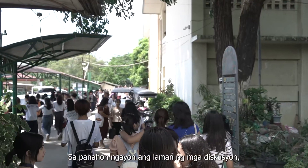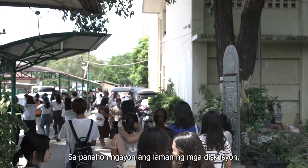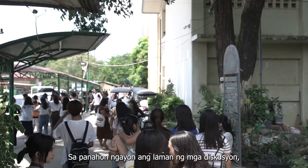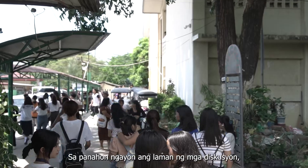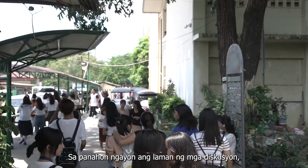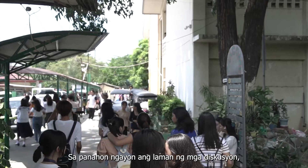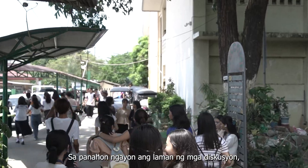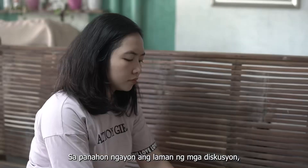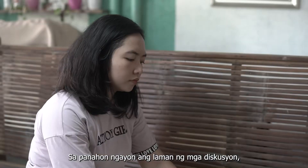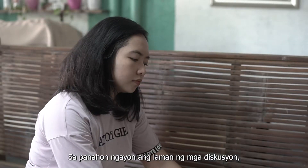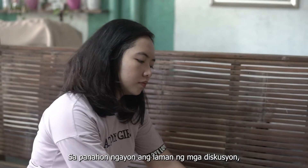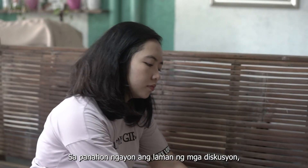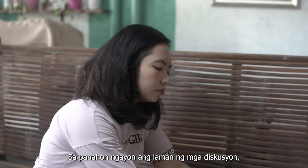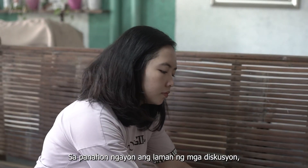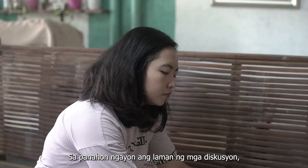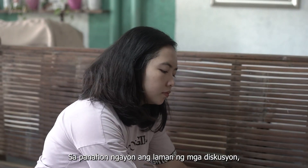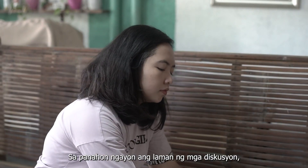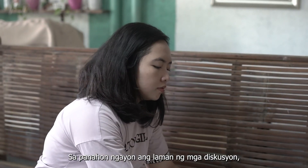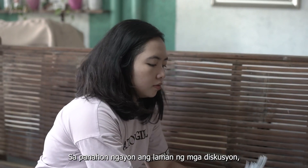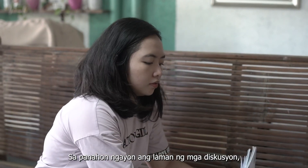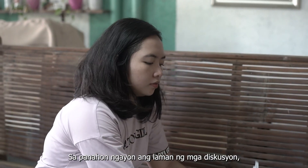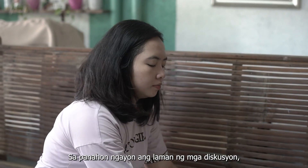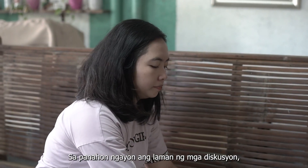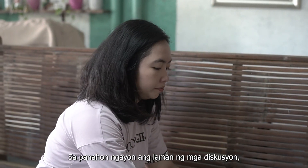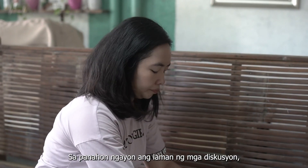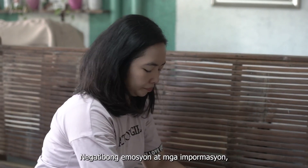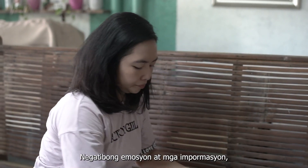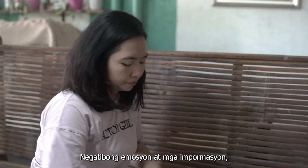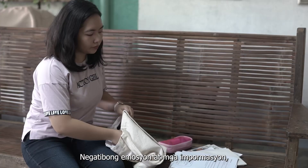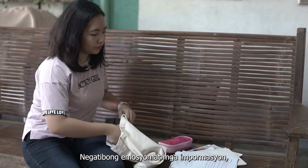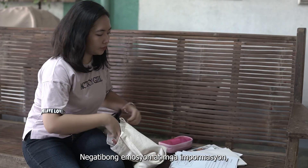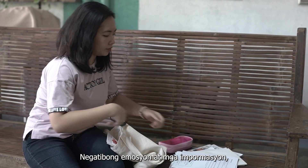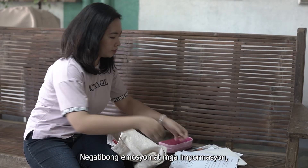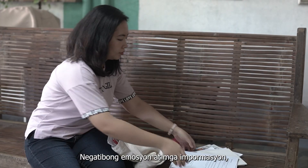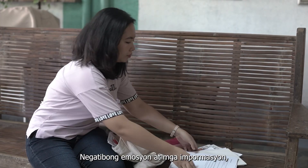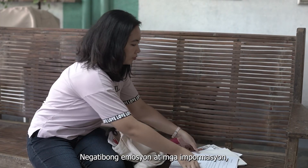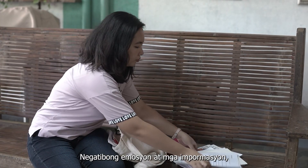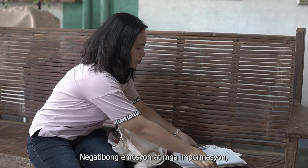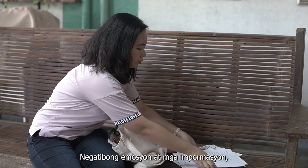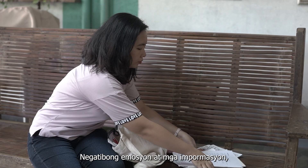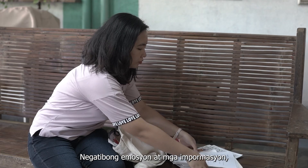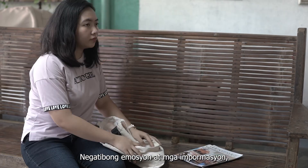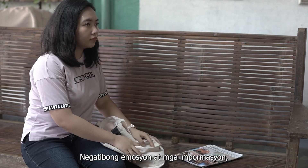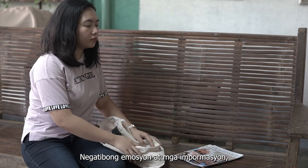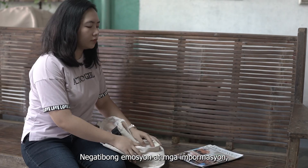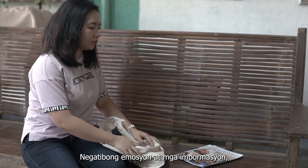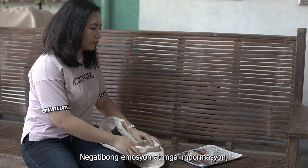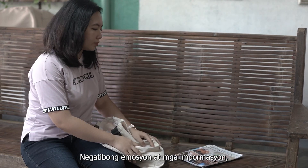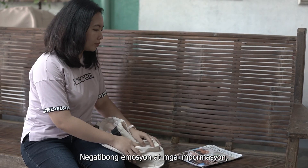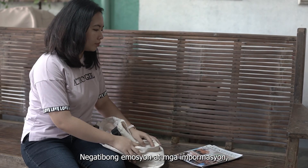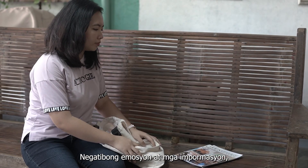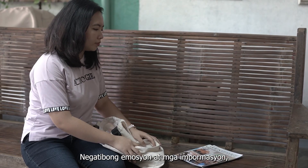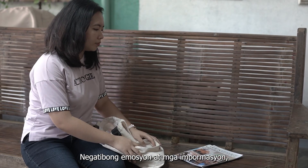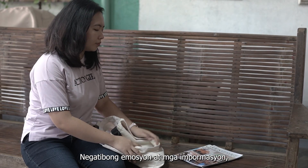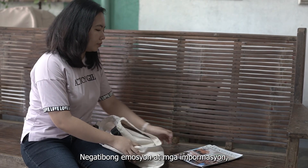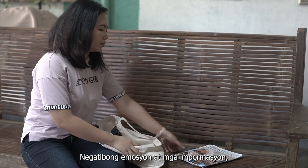panahon ngayon, ang laman ng mga diskusyon, negatibong emosyon at mga